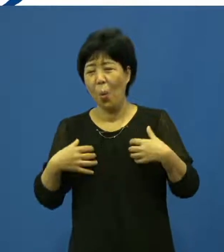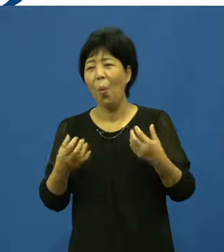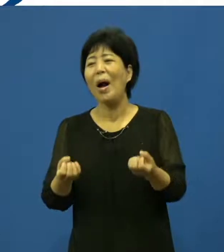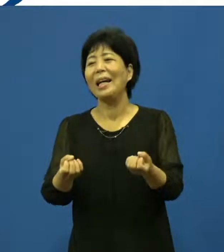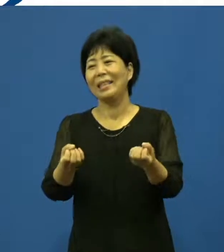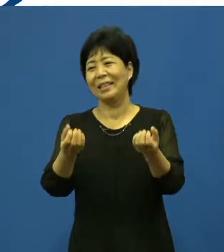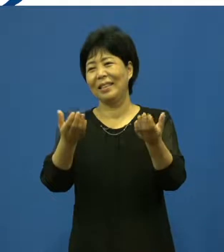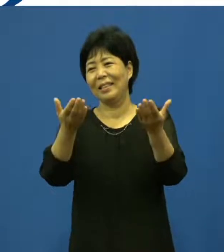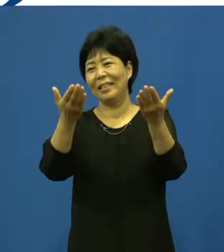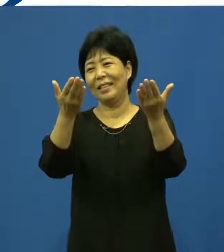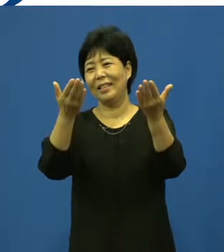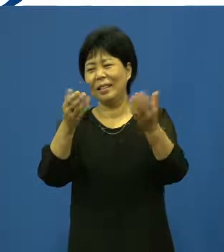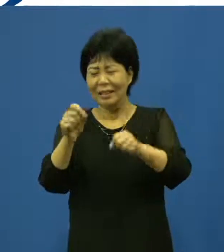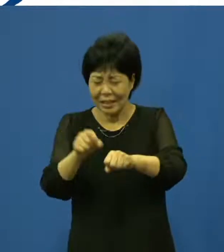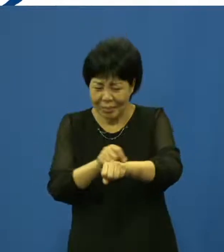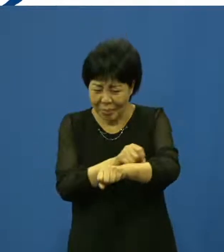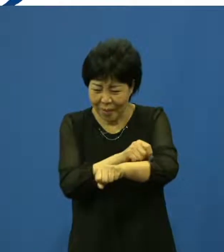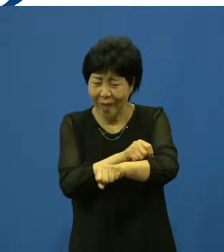것입니다.